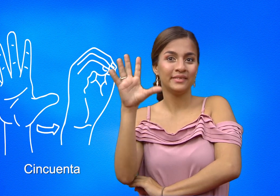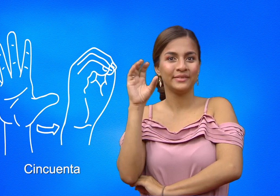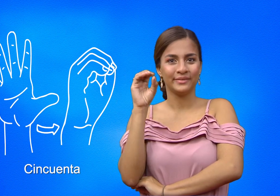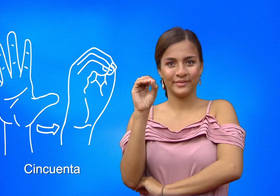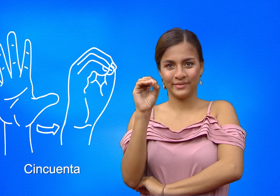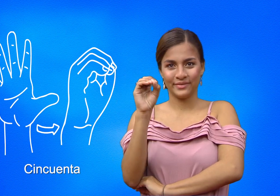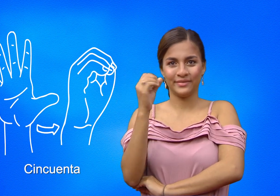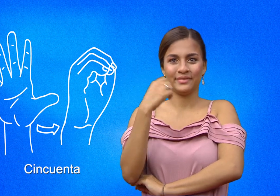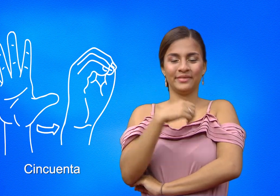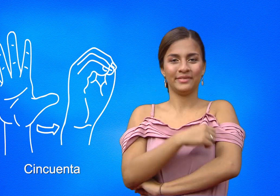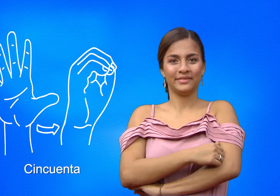50